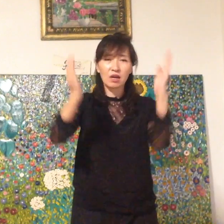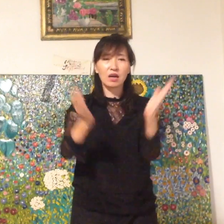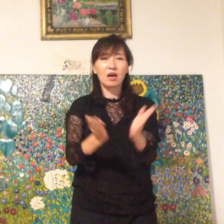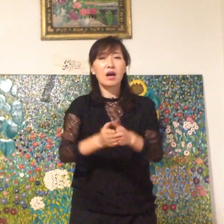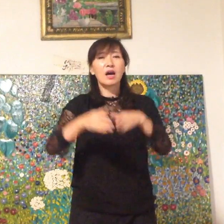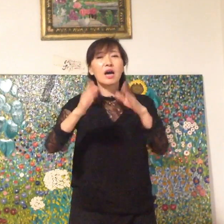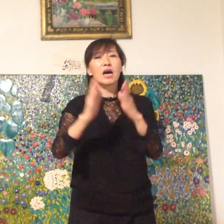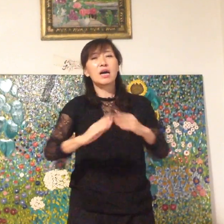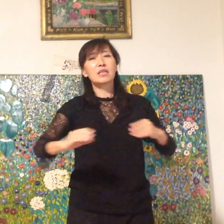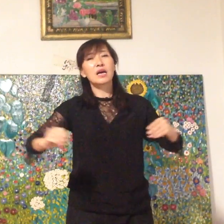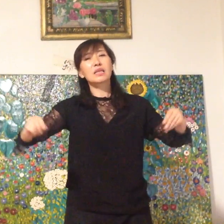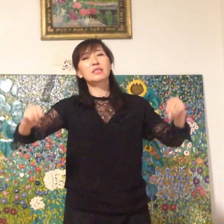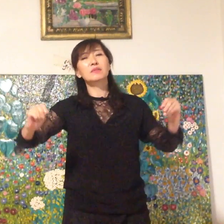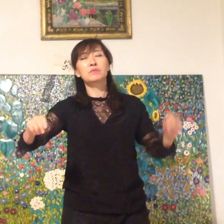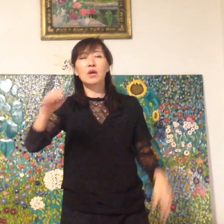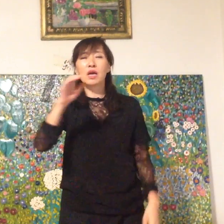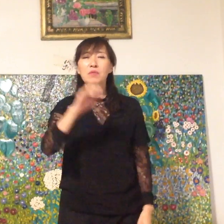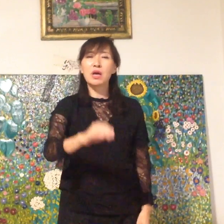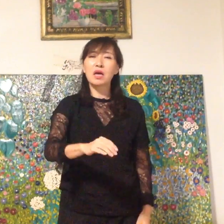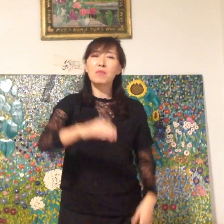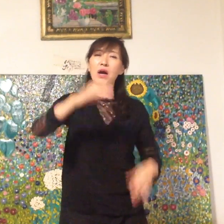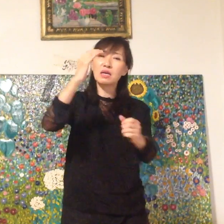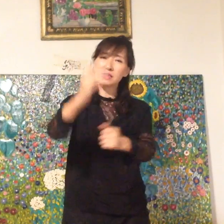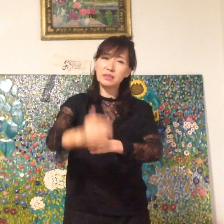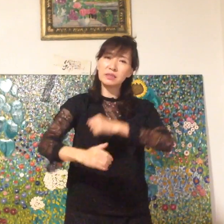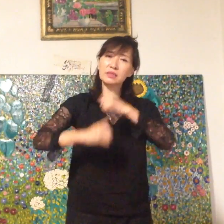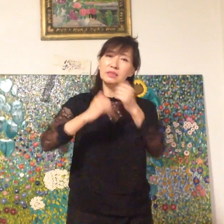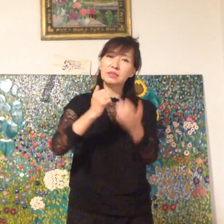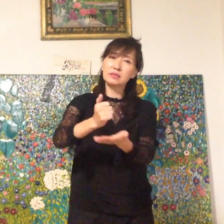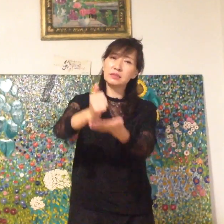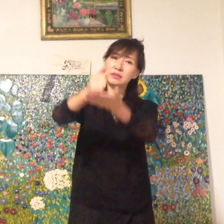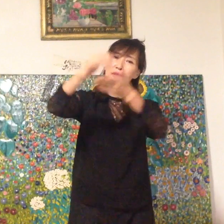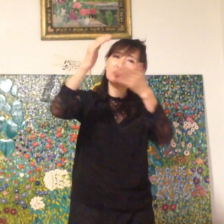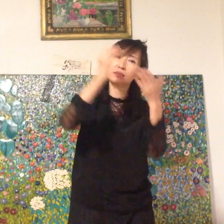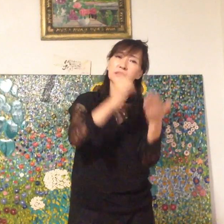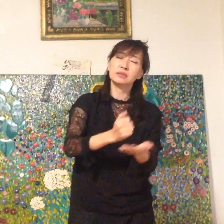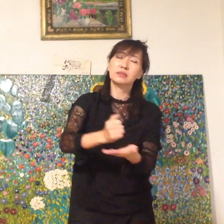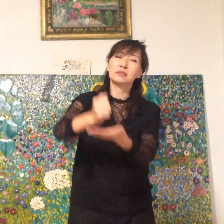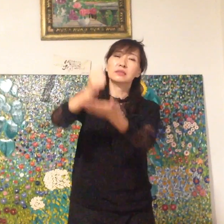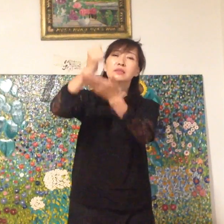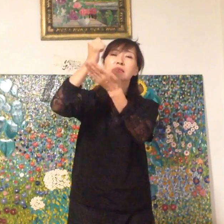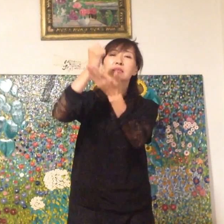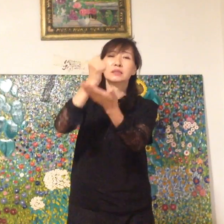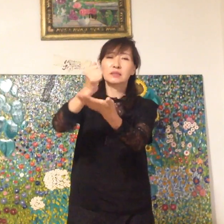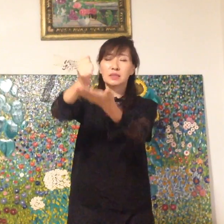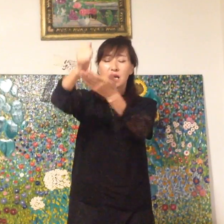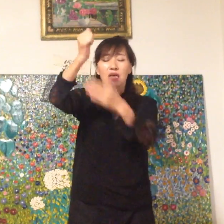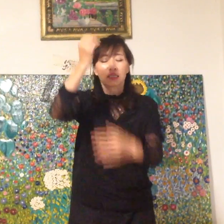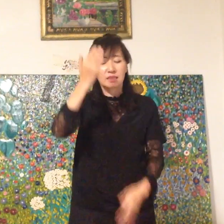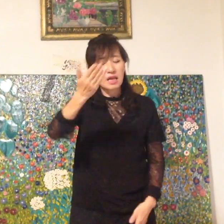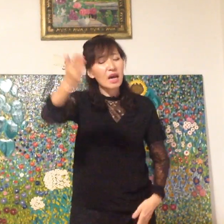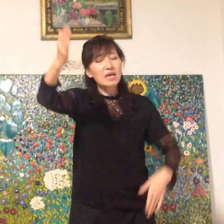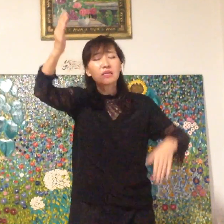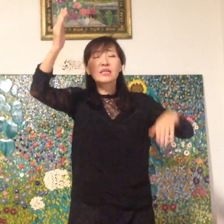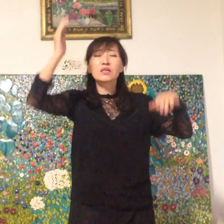하나님 예배받은 그날을